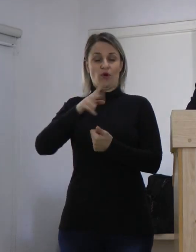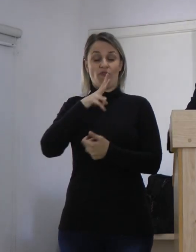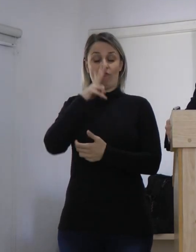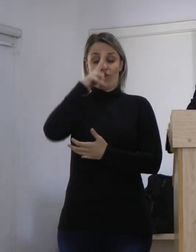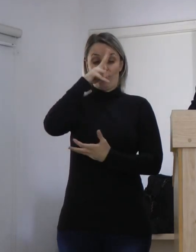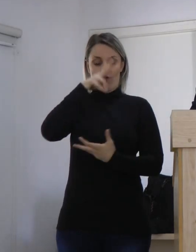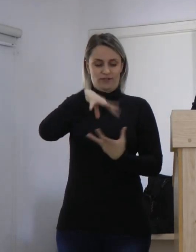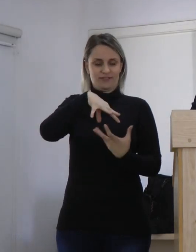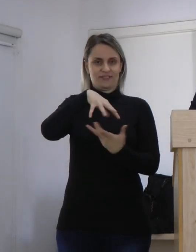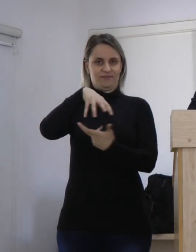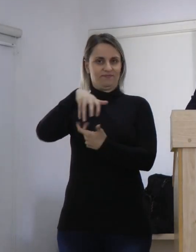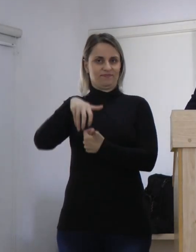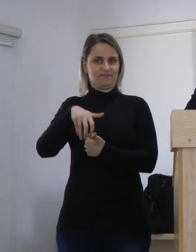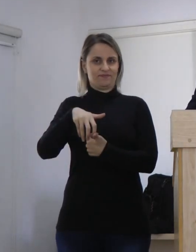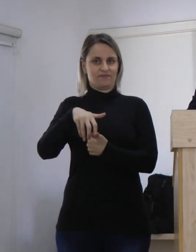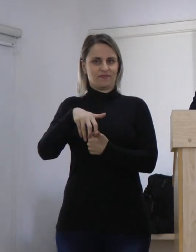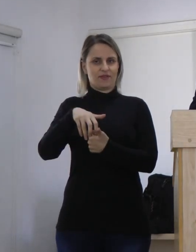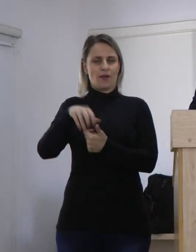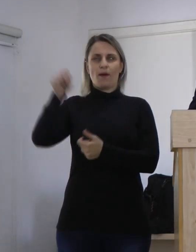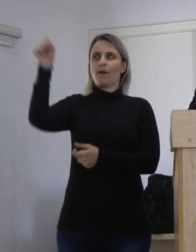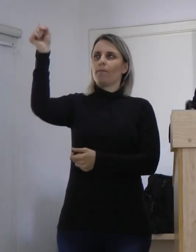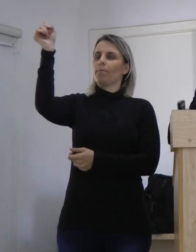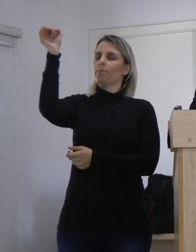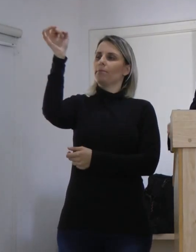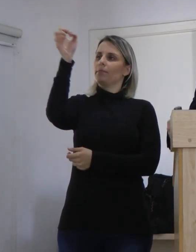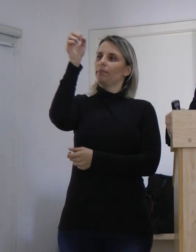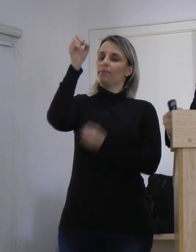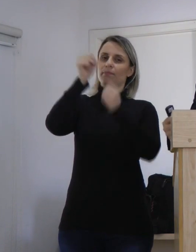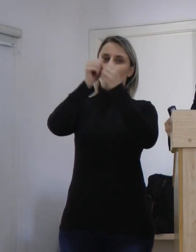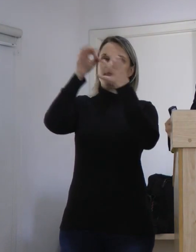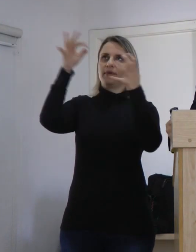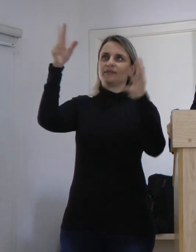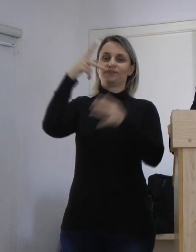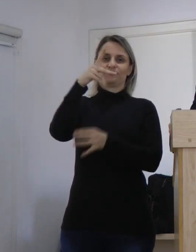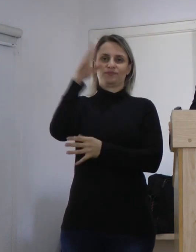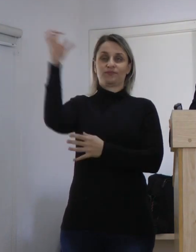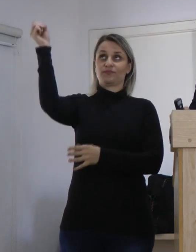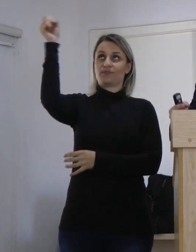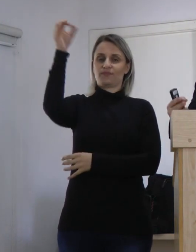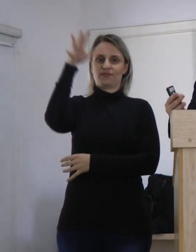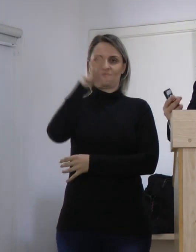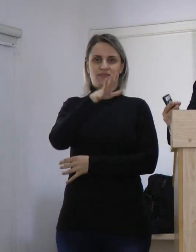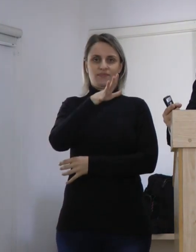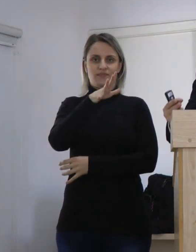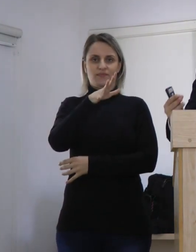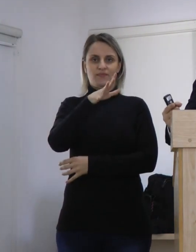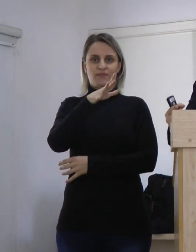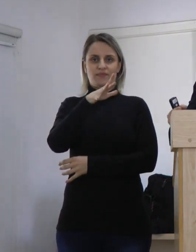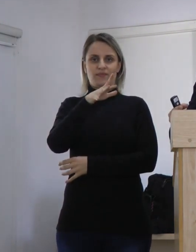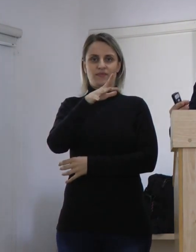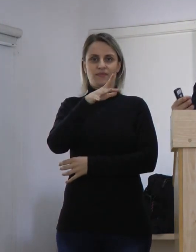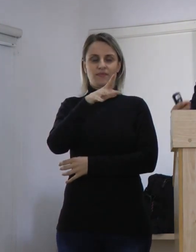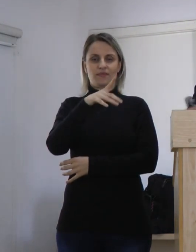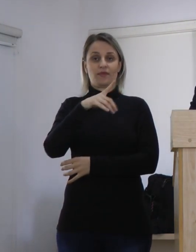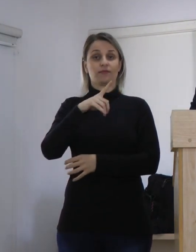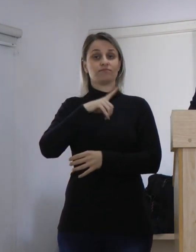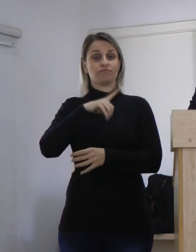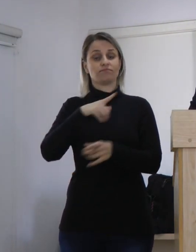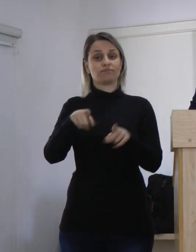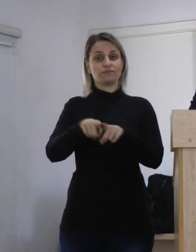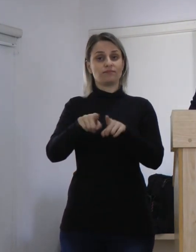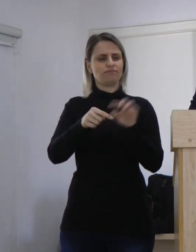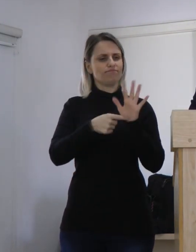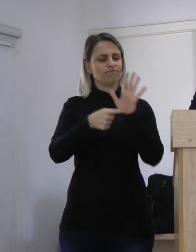Brilhe a vossa luz e resplandeçam as vossas boas obras diante dos homens, para que eles glorifiquem a Deus, nosso